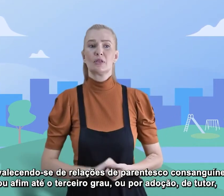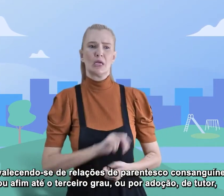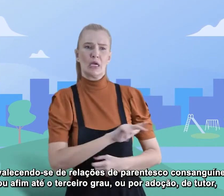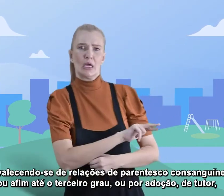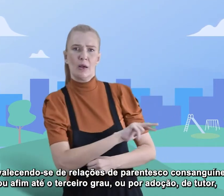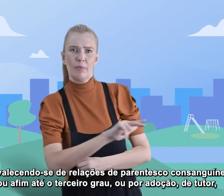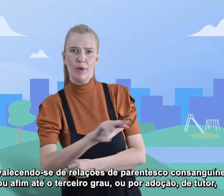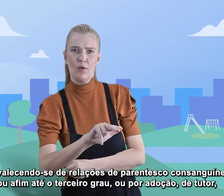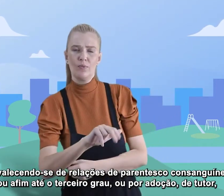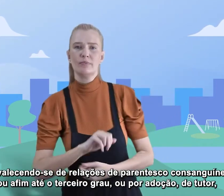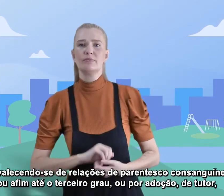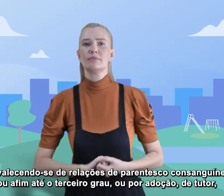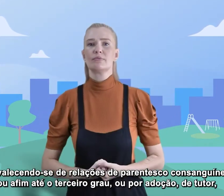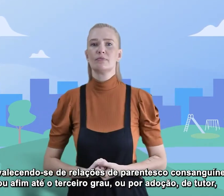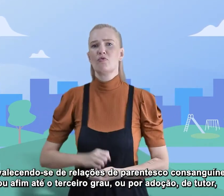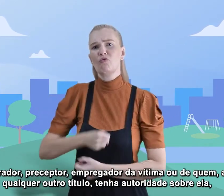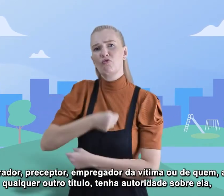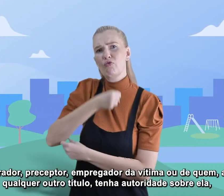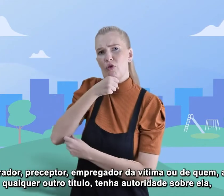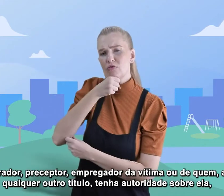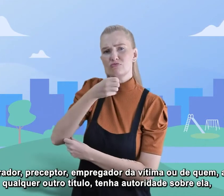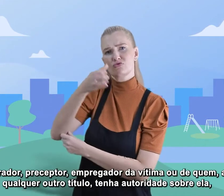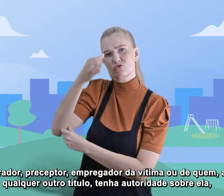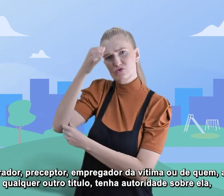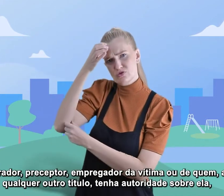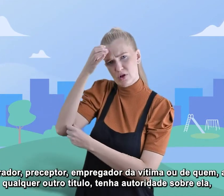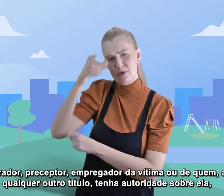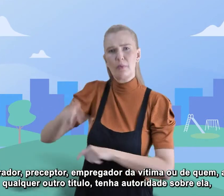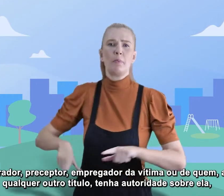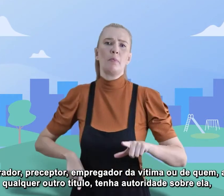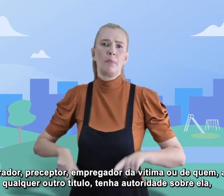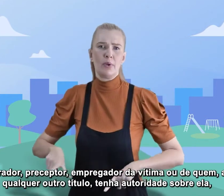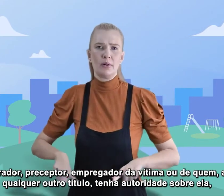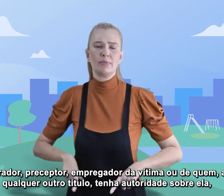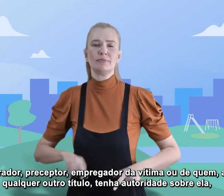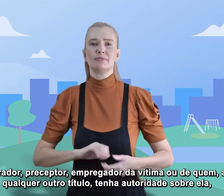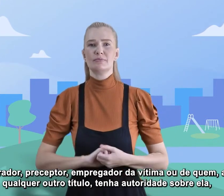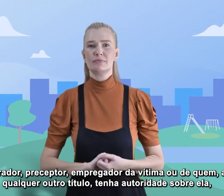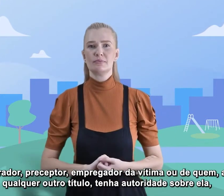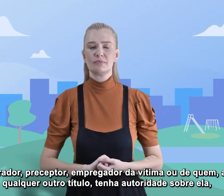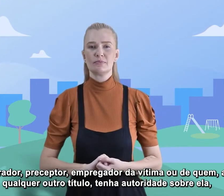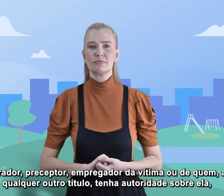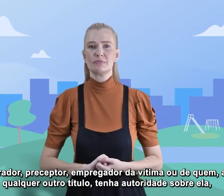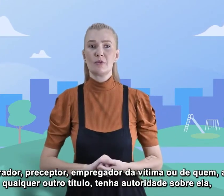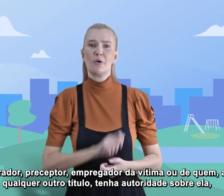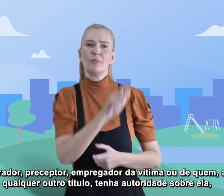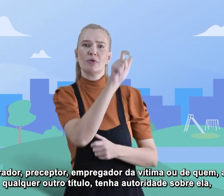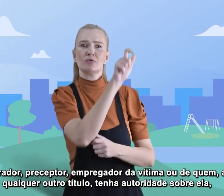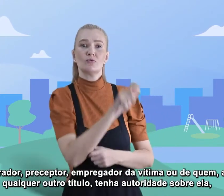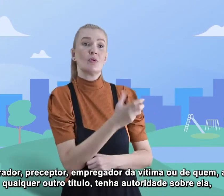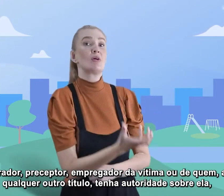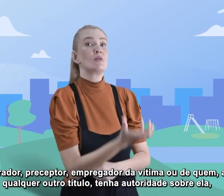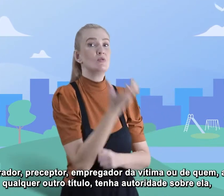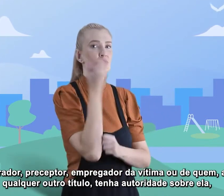adoção, de tutor, curador, preceptor, empregador da vítima ou de